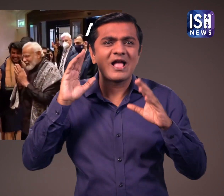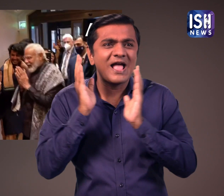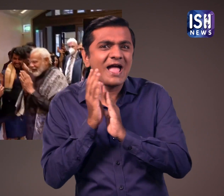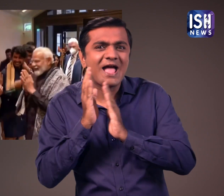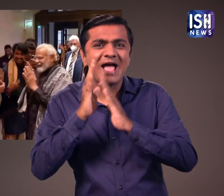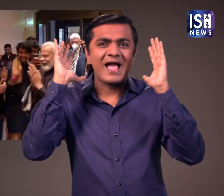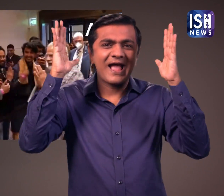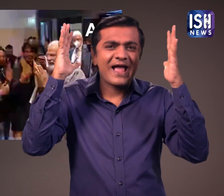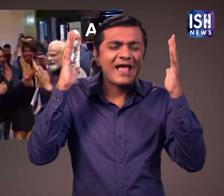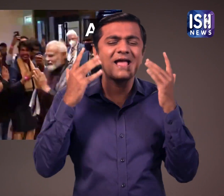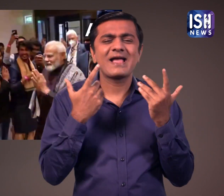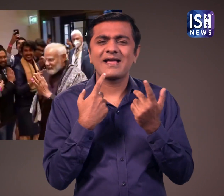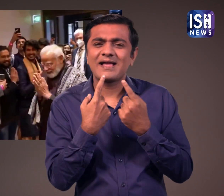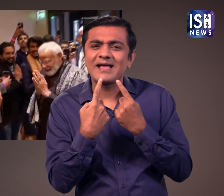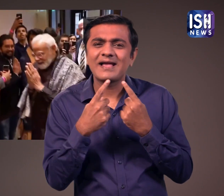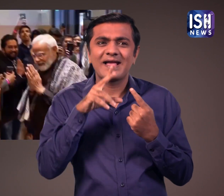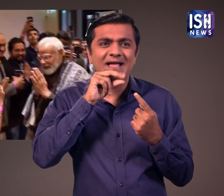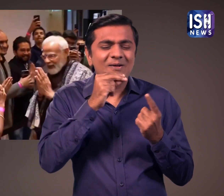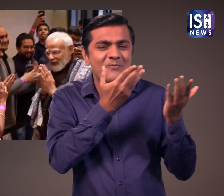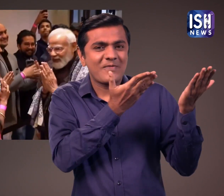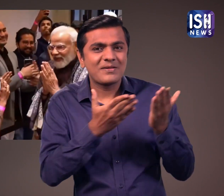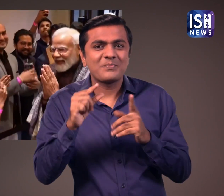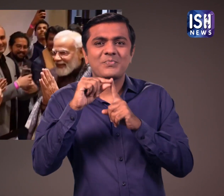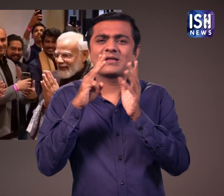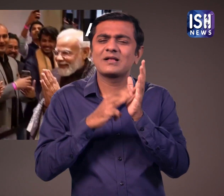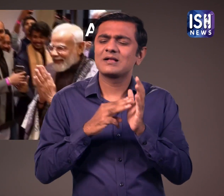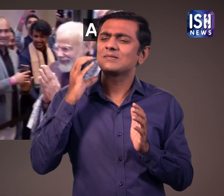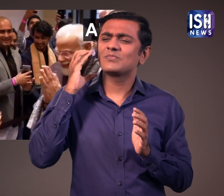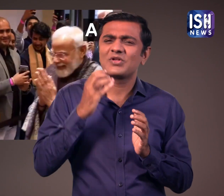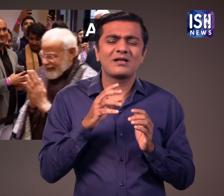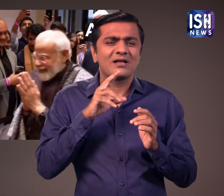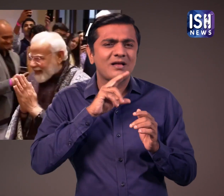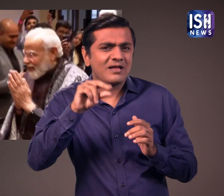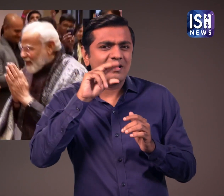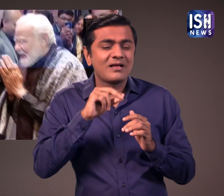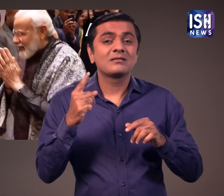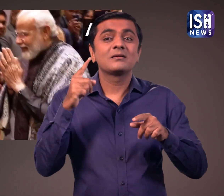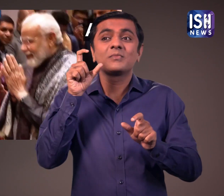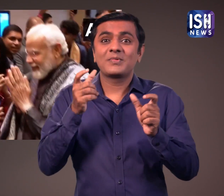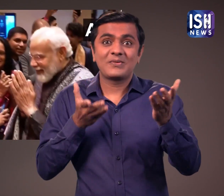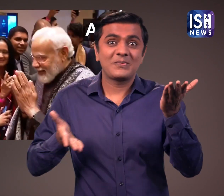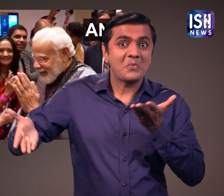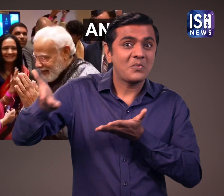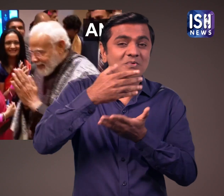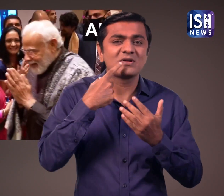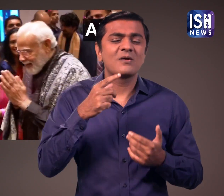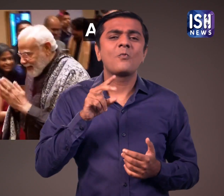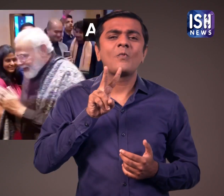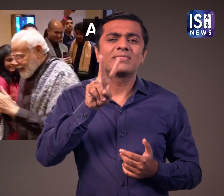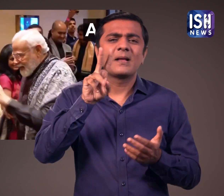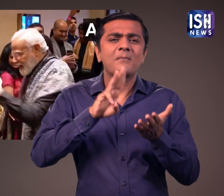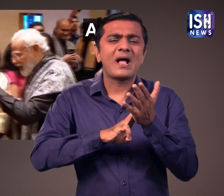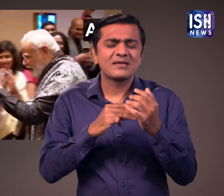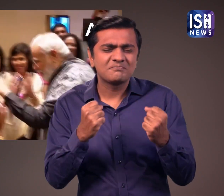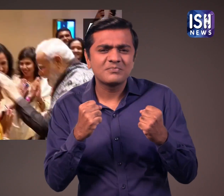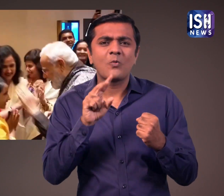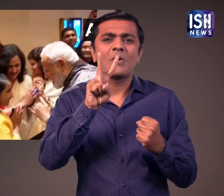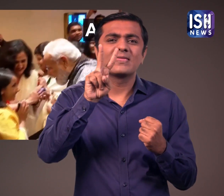लोगों ने तालिया बजाई और वंदे मातरम और भारत